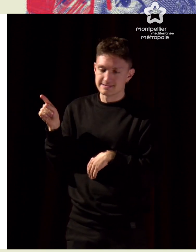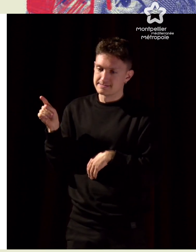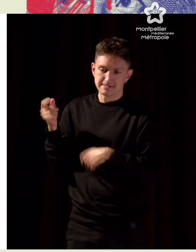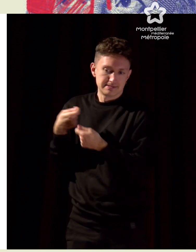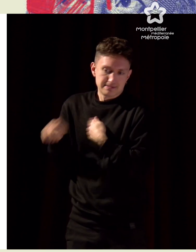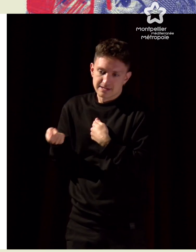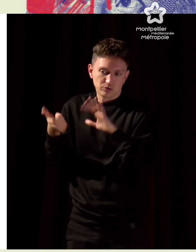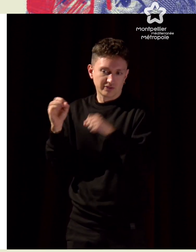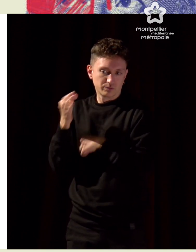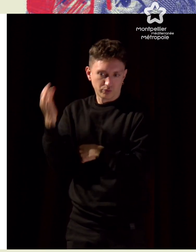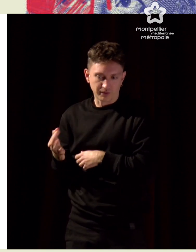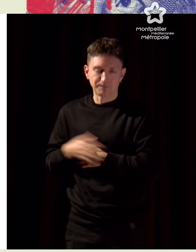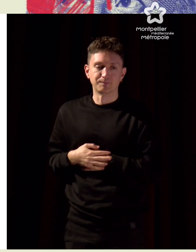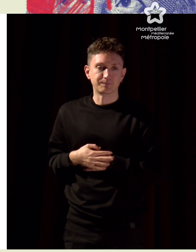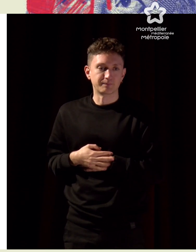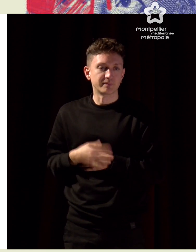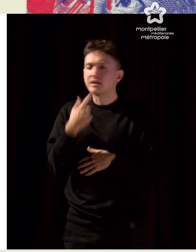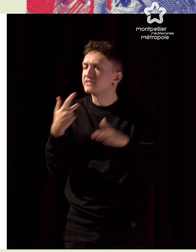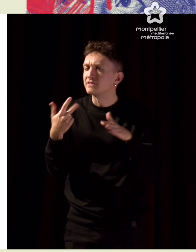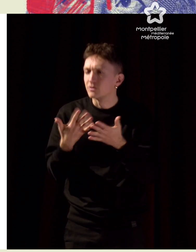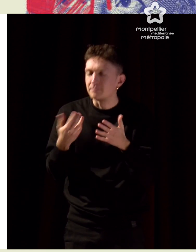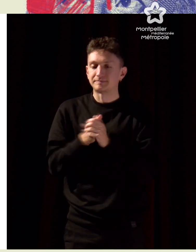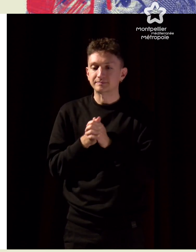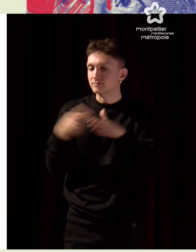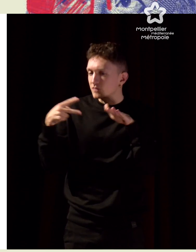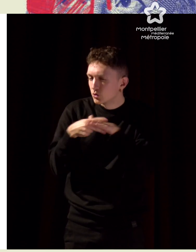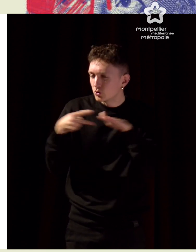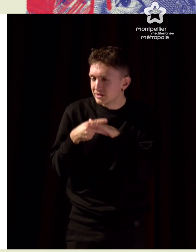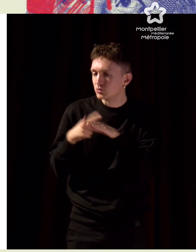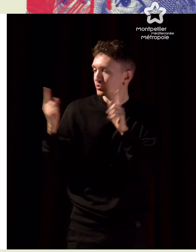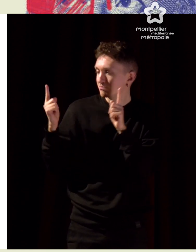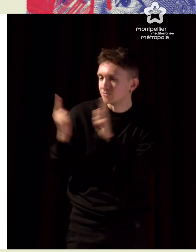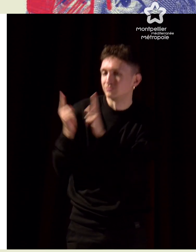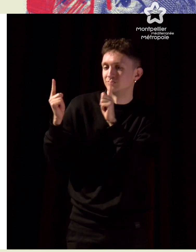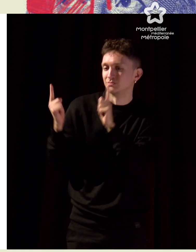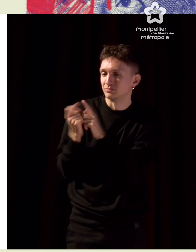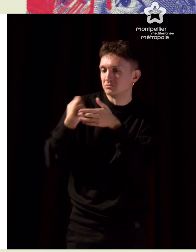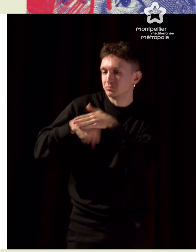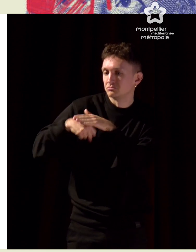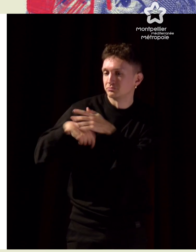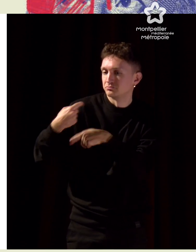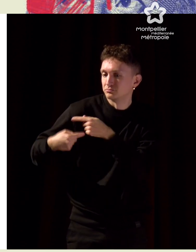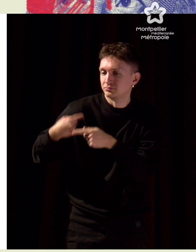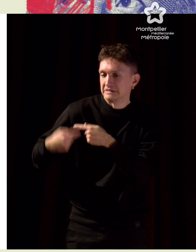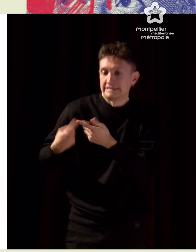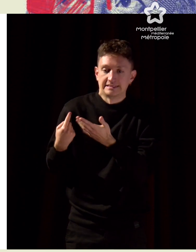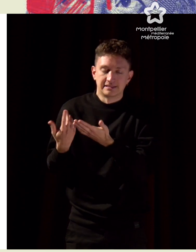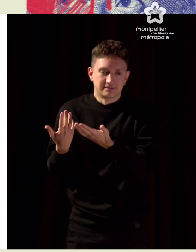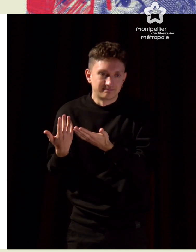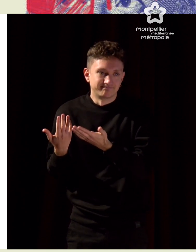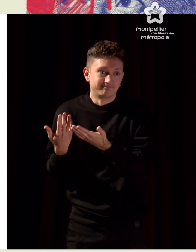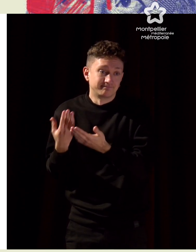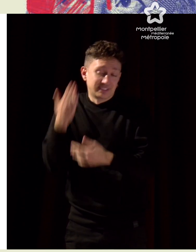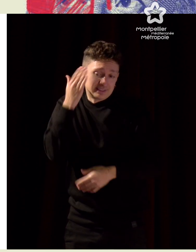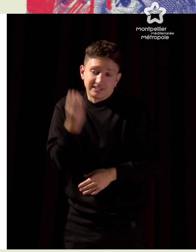début, les enfants, les descendants qui avaient ces fameux 60% qui ne sont pas compatibles, visiblement, ils n'ont